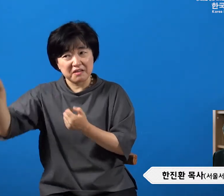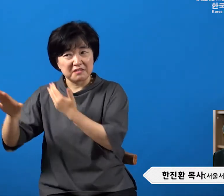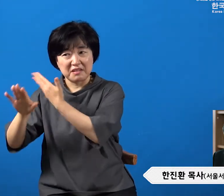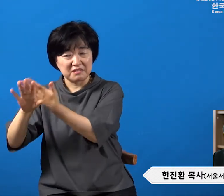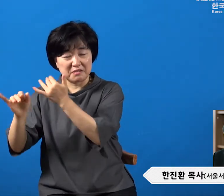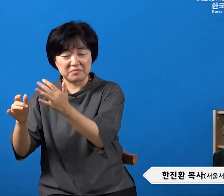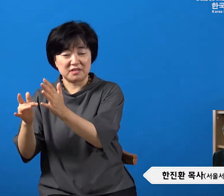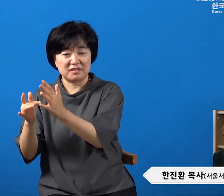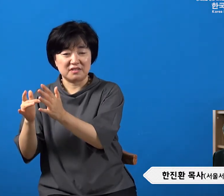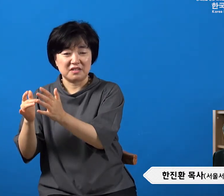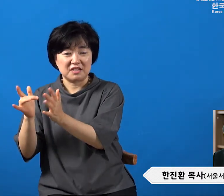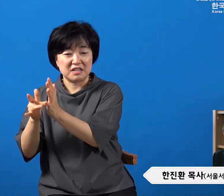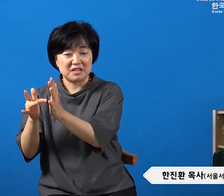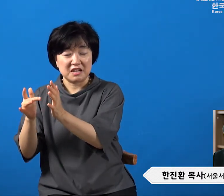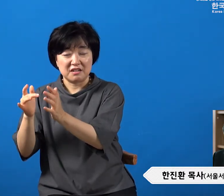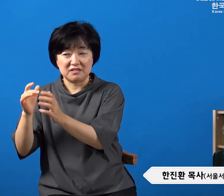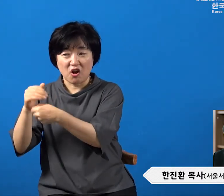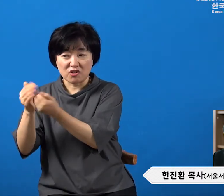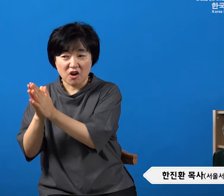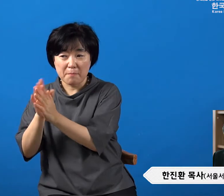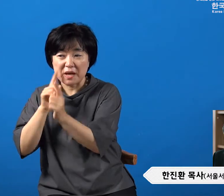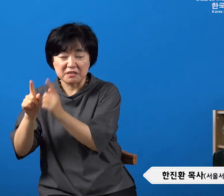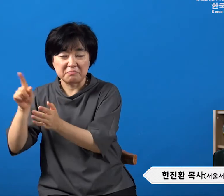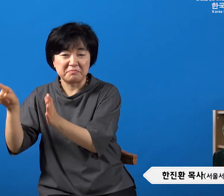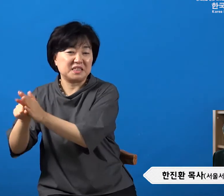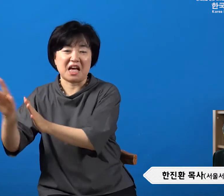거, 그건 뭐 별로 바람직하지 않은데요.